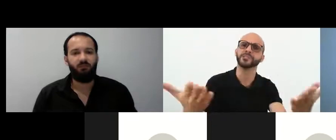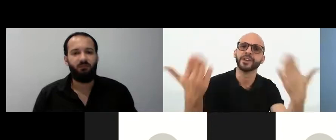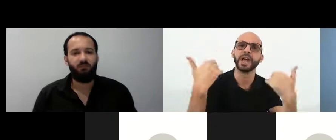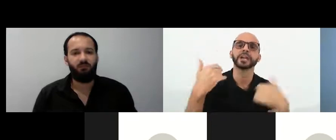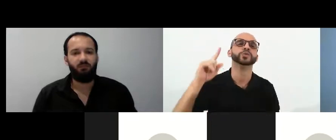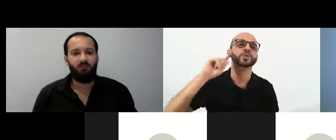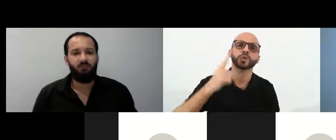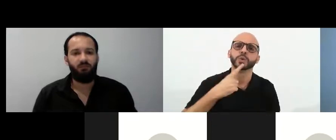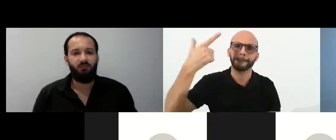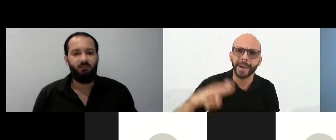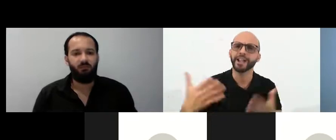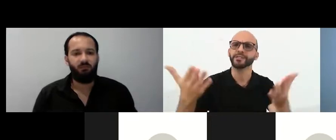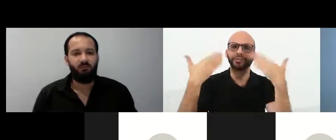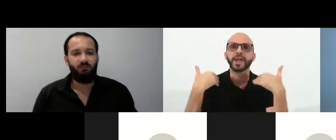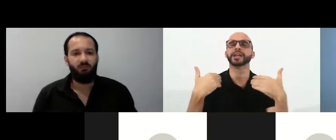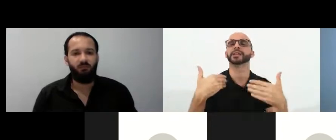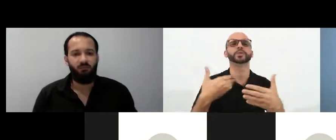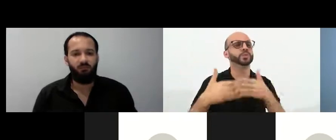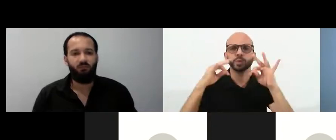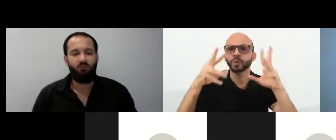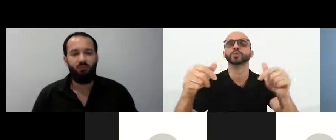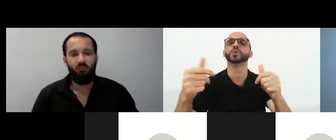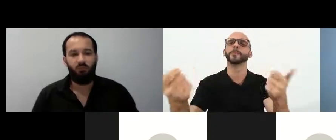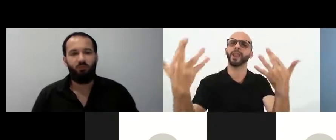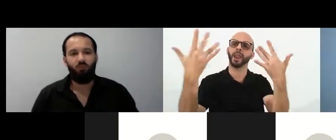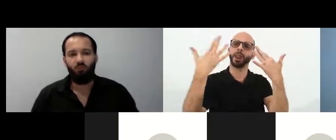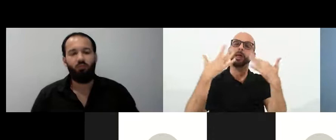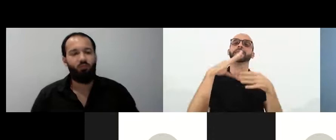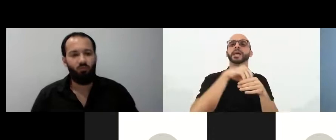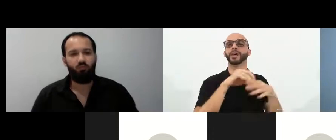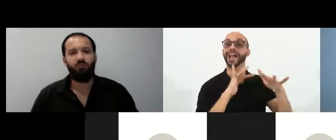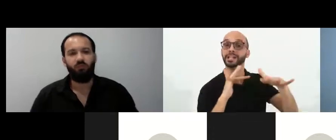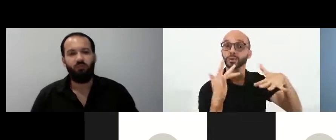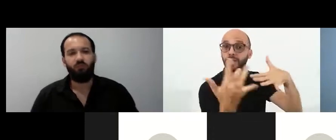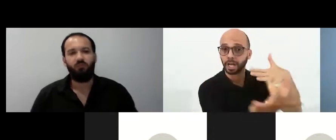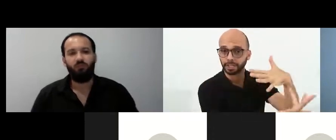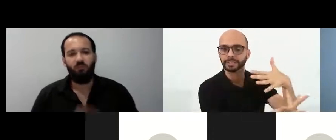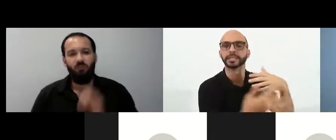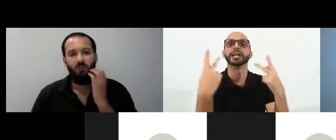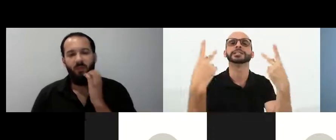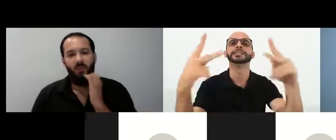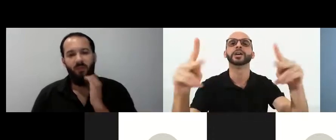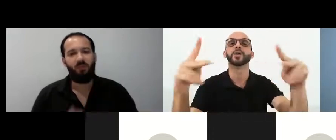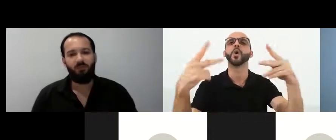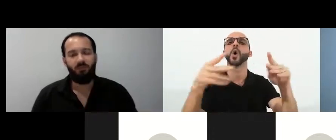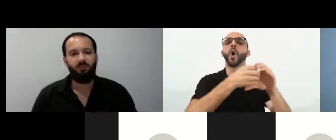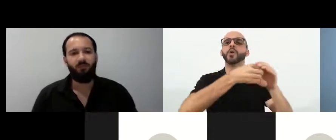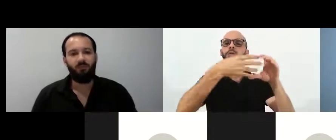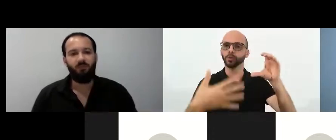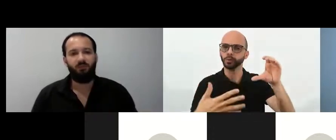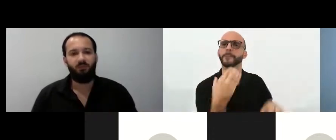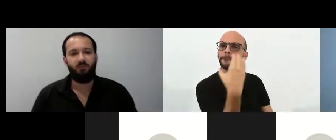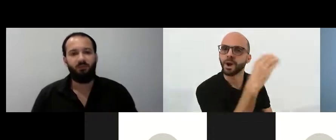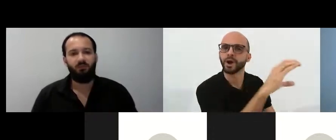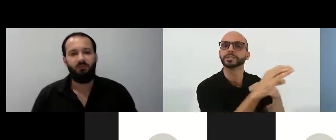vocês, ouvintes que veem os estudos também, que participem, todos vocês, participem nas minhas redes